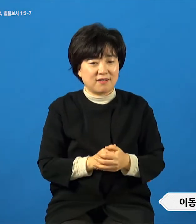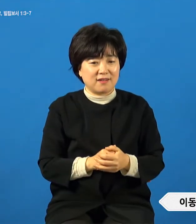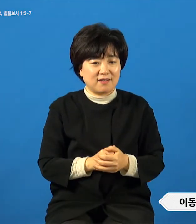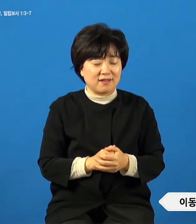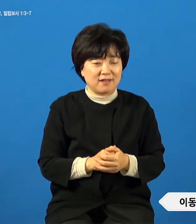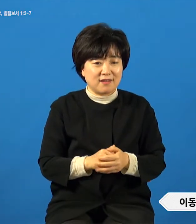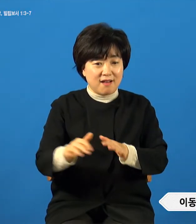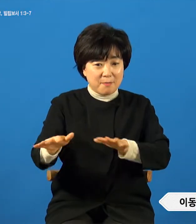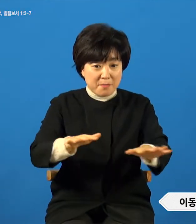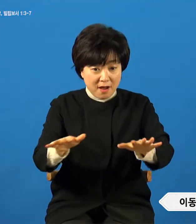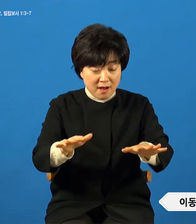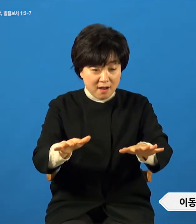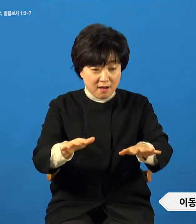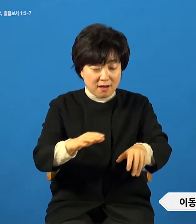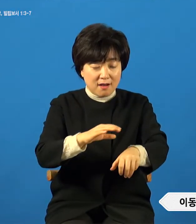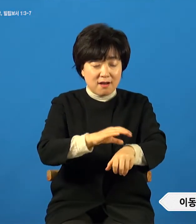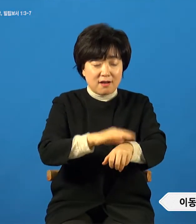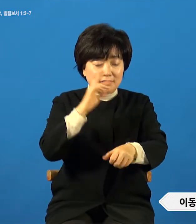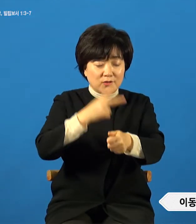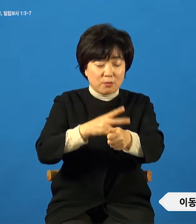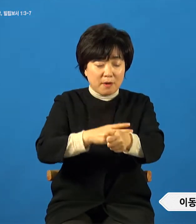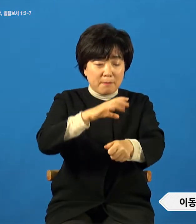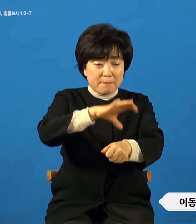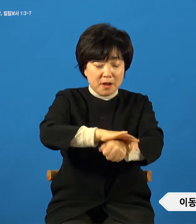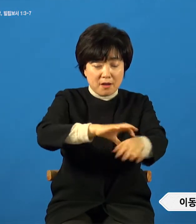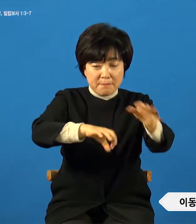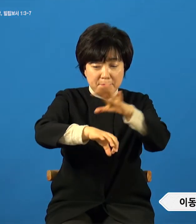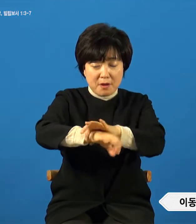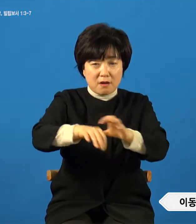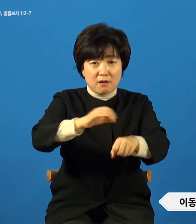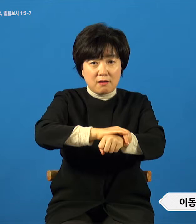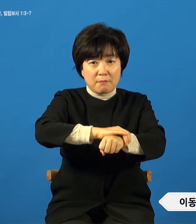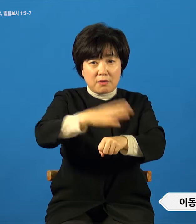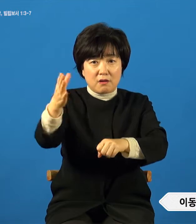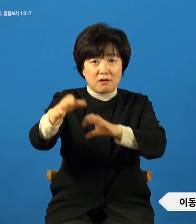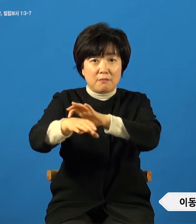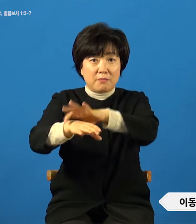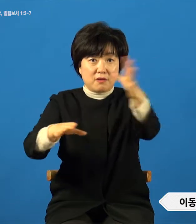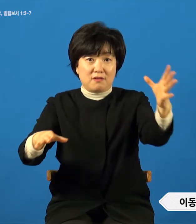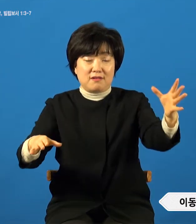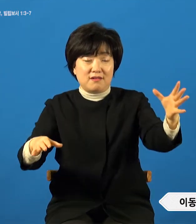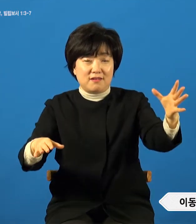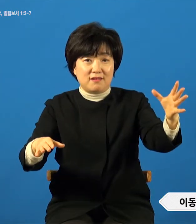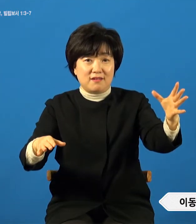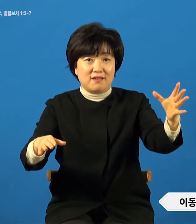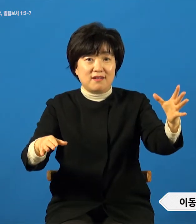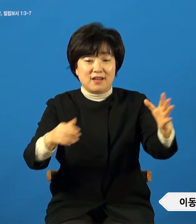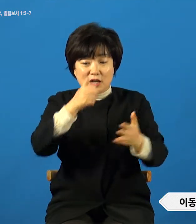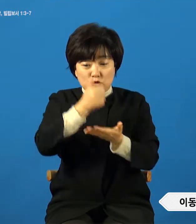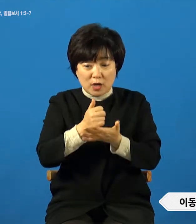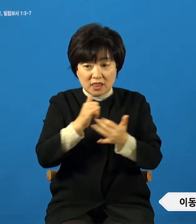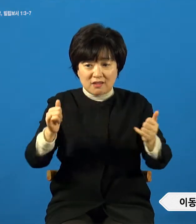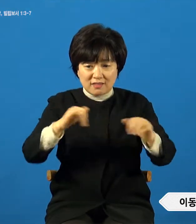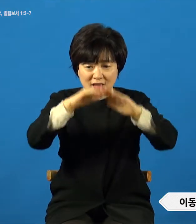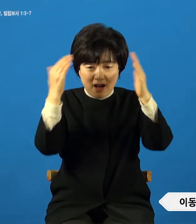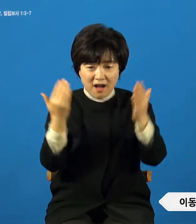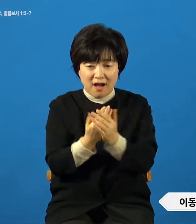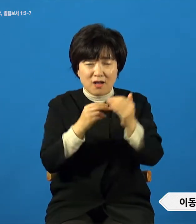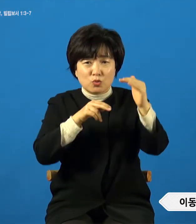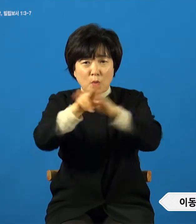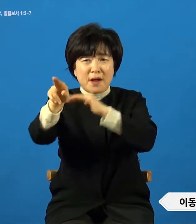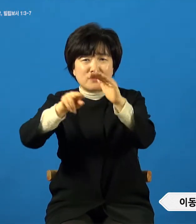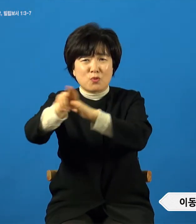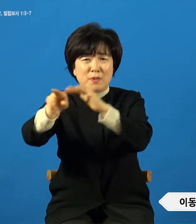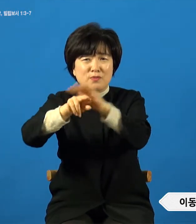바울을 메고 있던 그 쇠사슬이 풀어집니다. 죄수들이 다 도망가는 거죠. 얼마나 놀랐을까요? 그러자